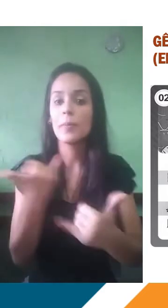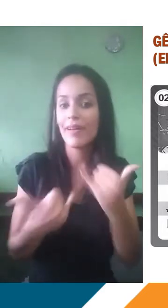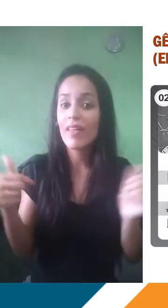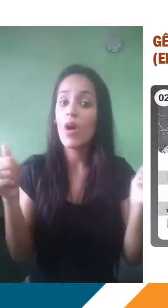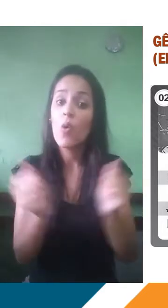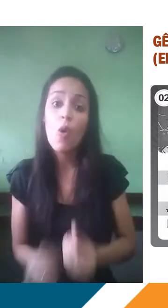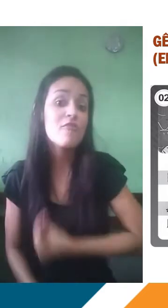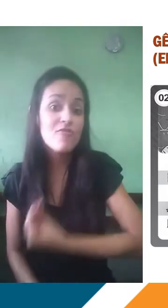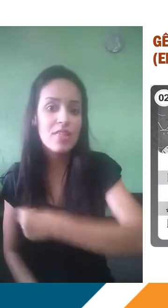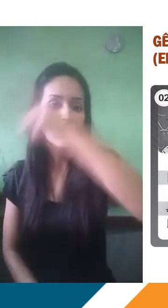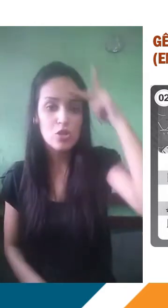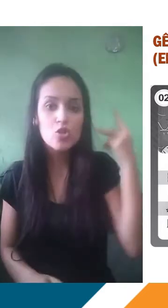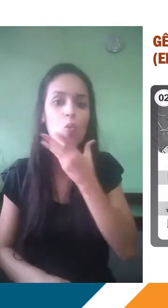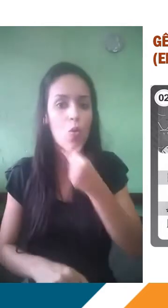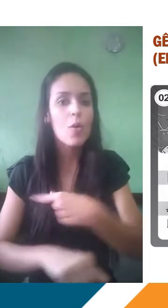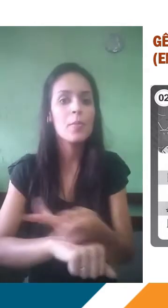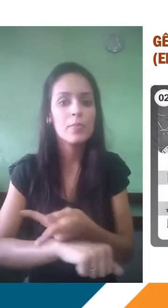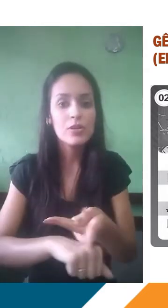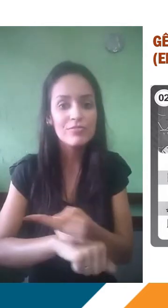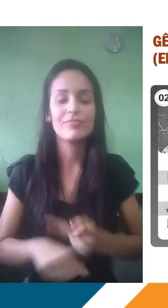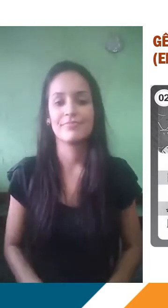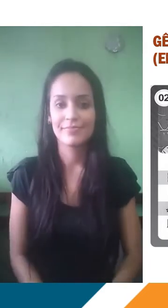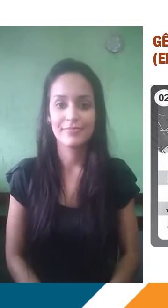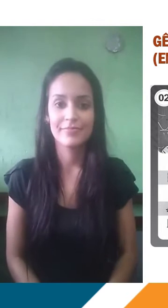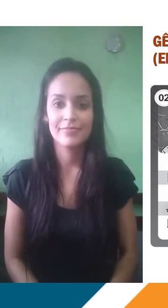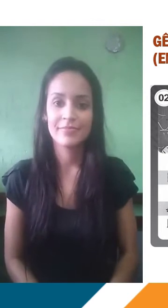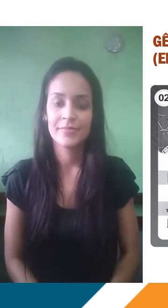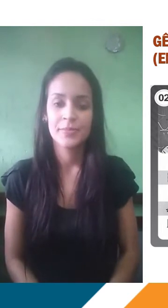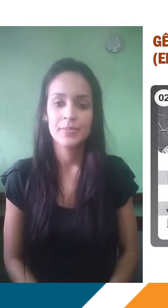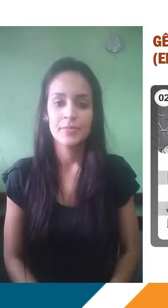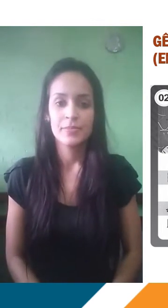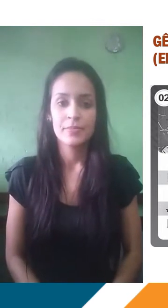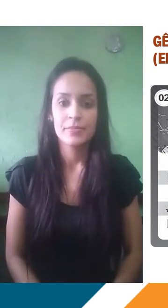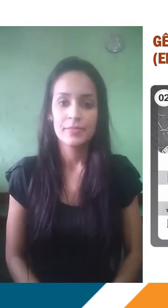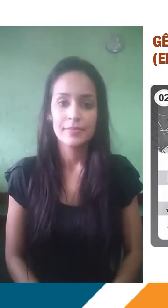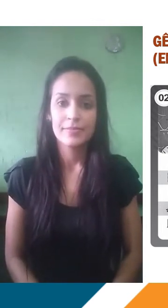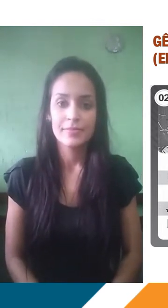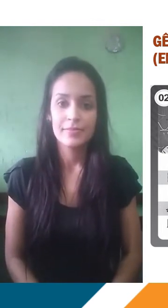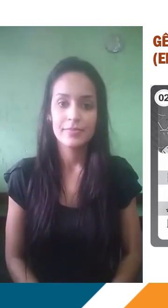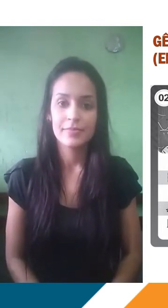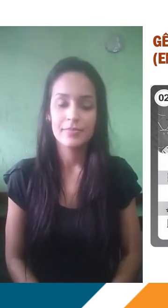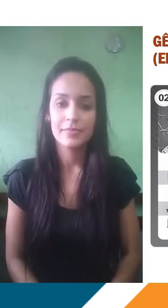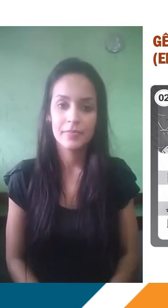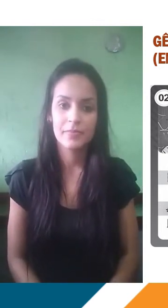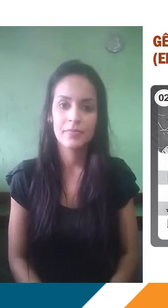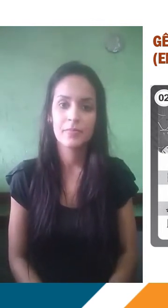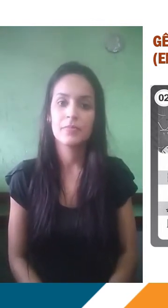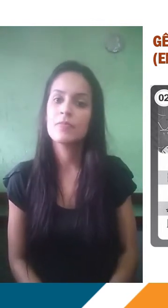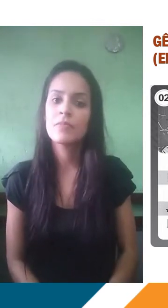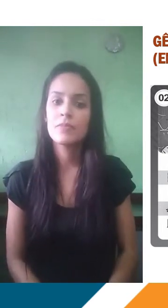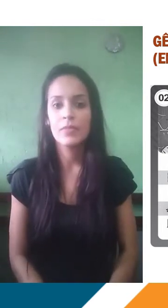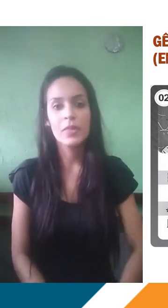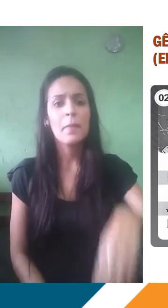pessoa representada Percebemos um elemento no campo visual, que, no entanto, não está presente no gênero cartas de jogos